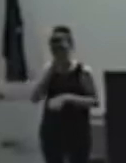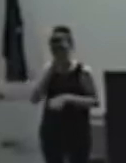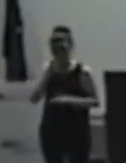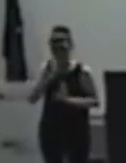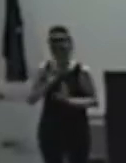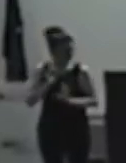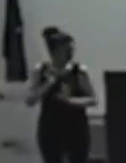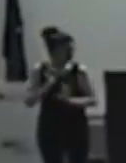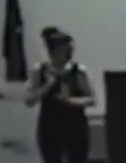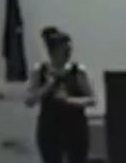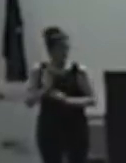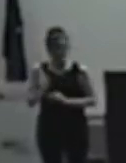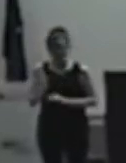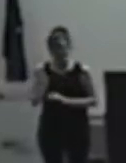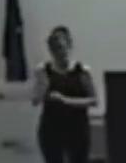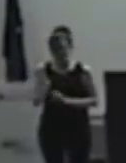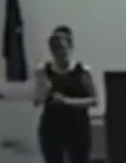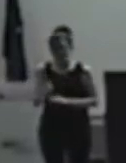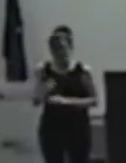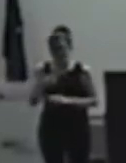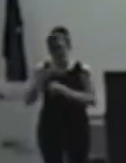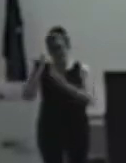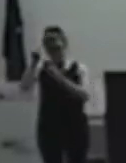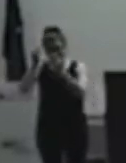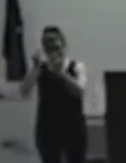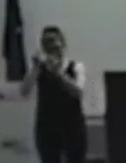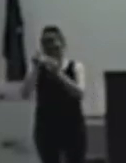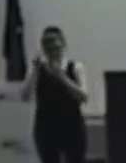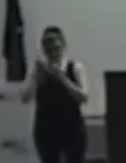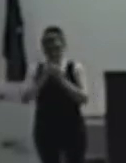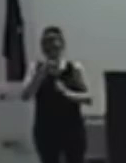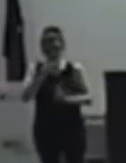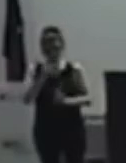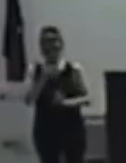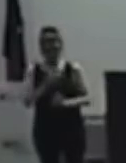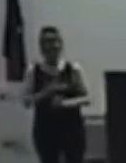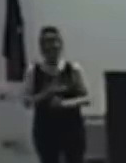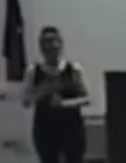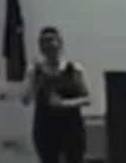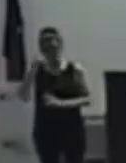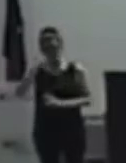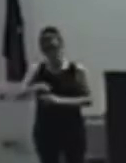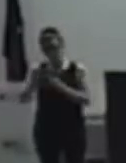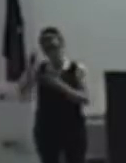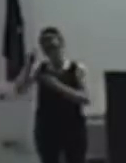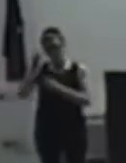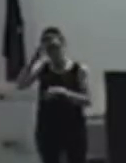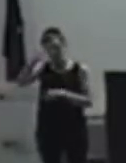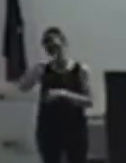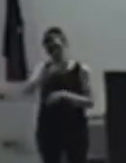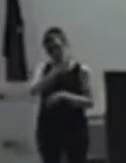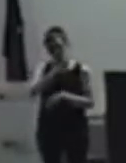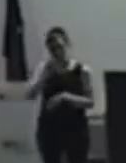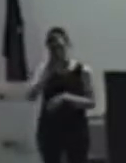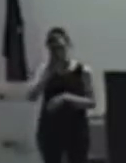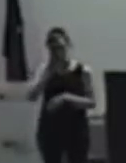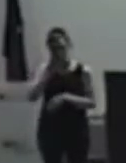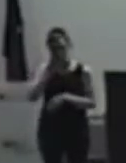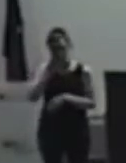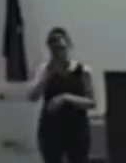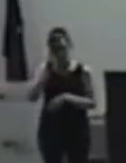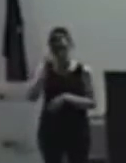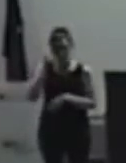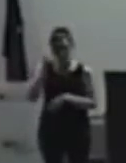Sí, me parece una reflexión súper acertada, pero creo que también la parte de los padres hay que tenerla en